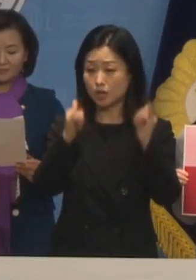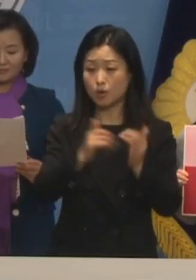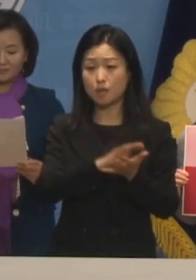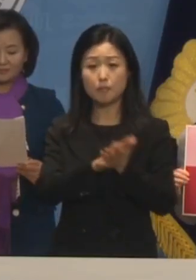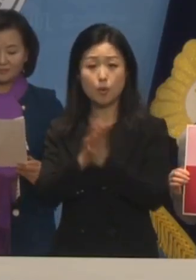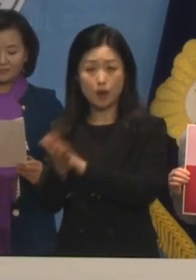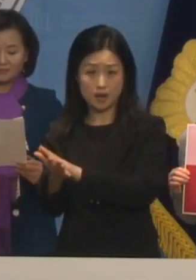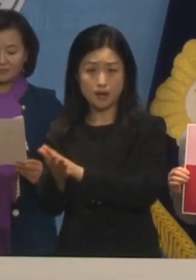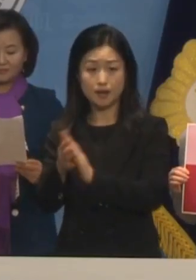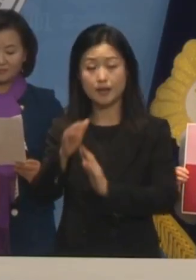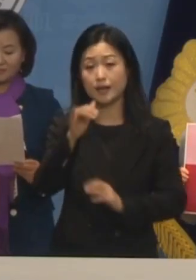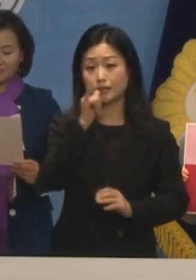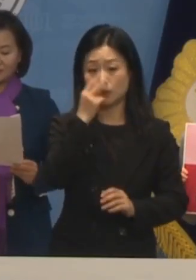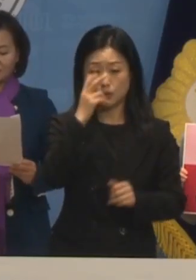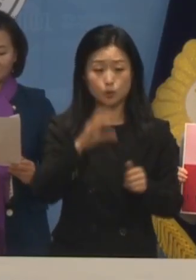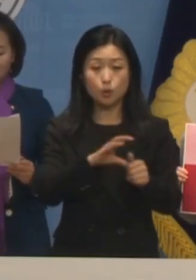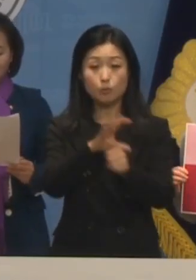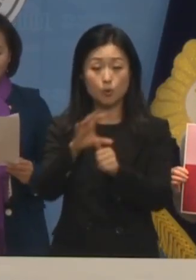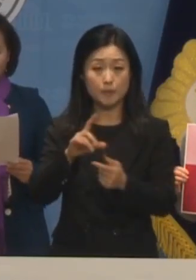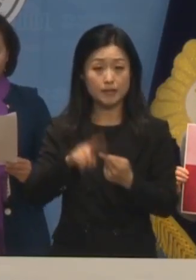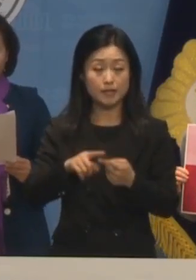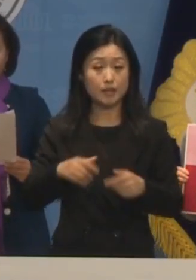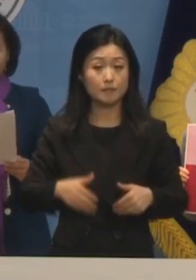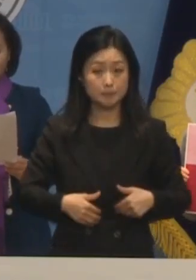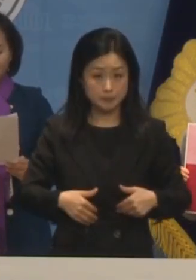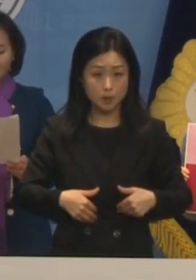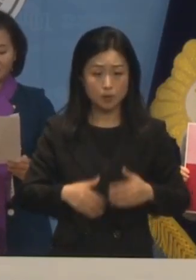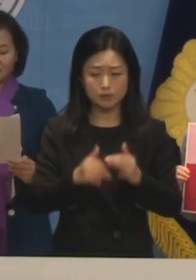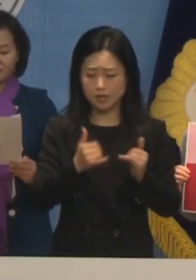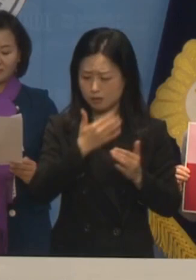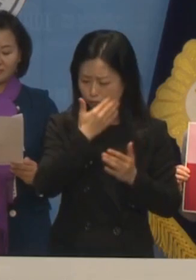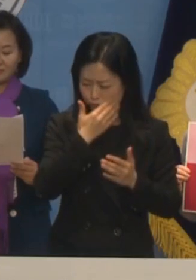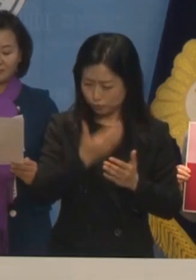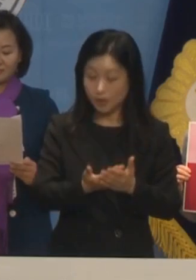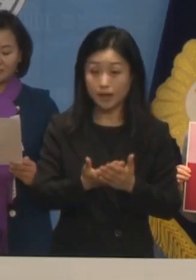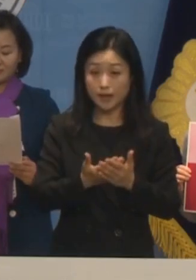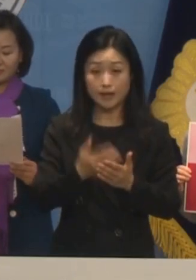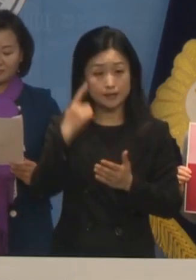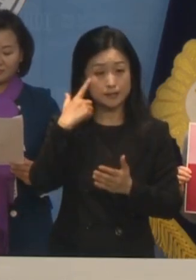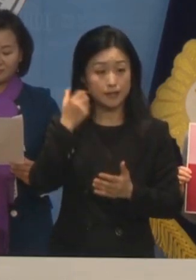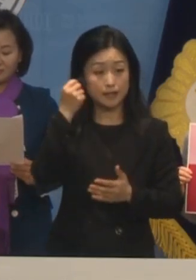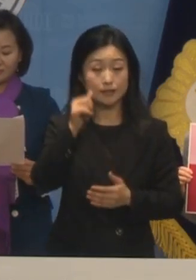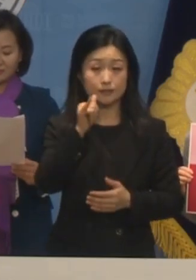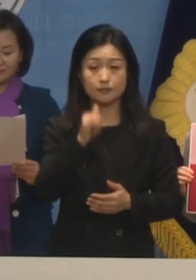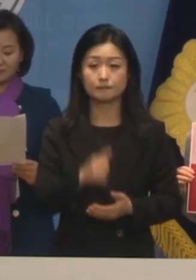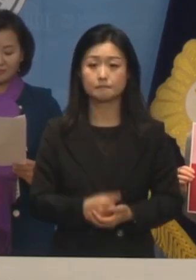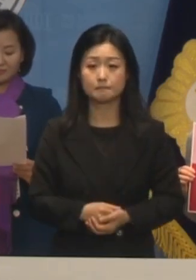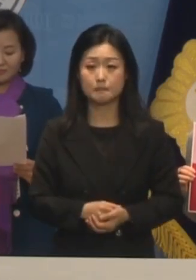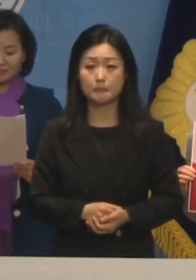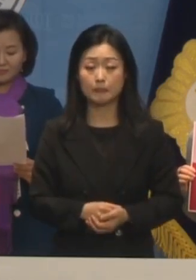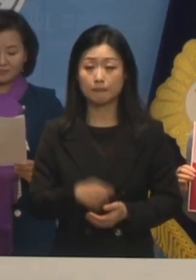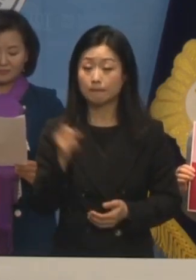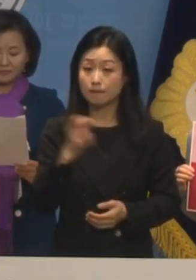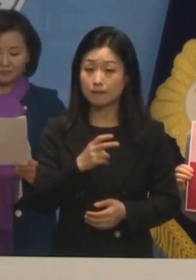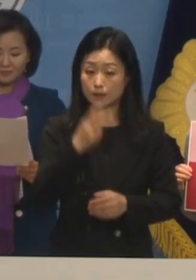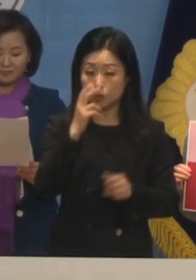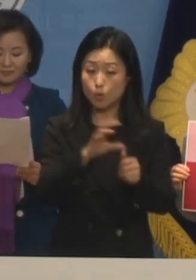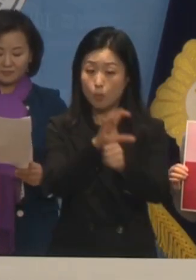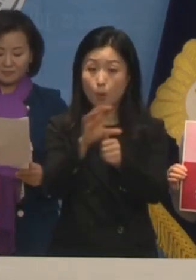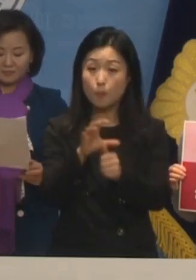어느 때보다 돌봄의 수요와 중요성이 크게 부각되고 있는 상황입니다. 따라서